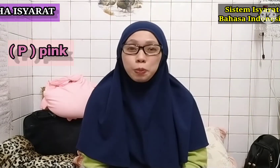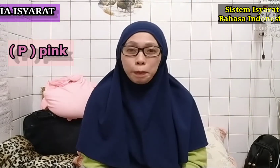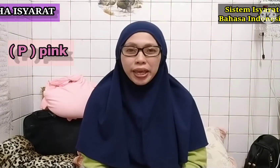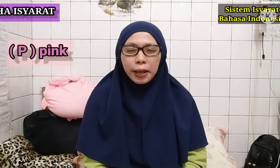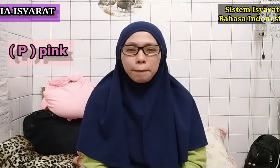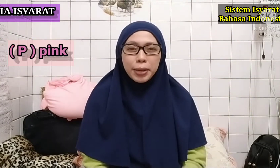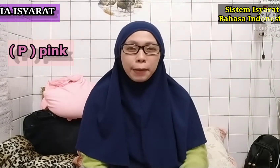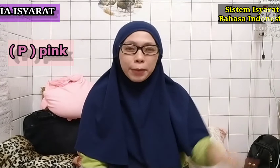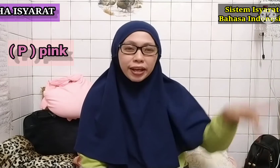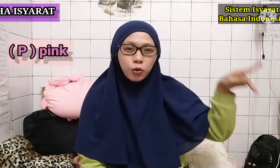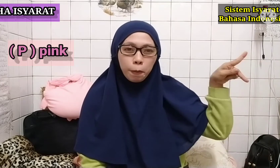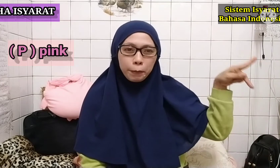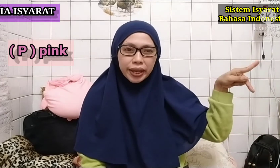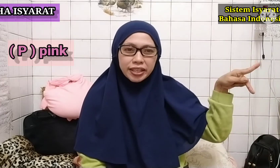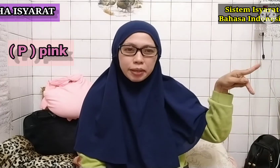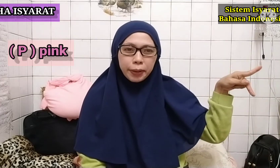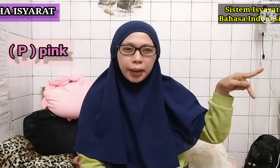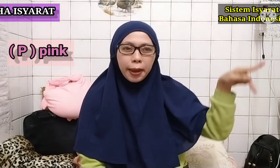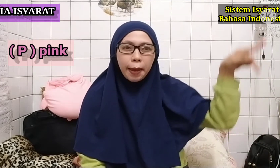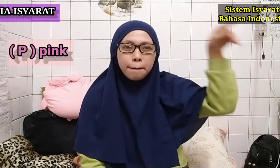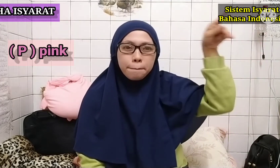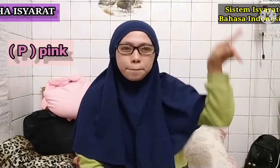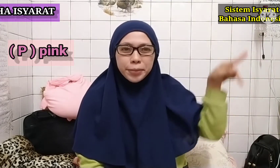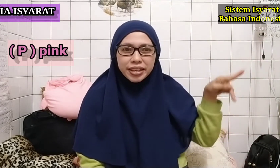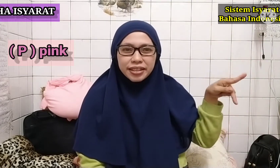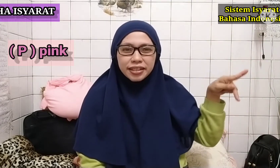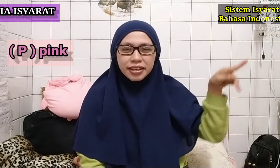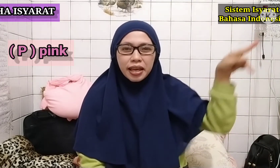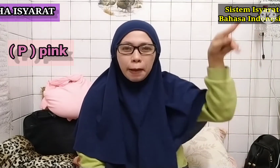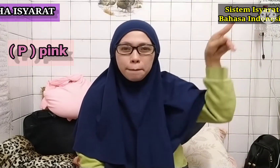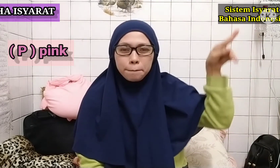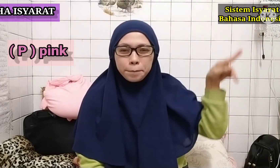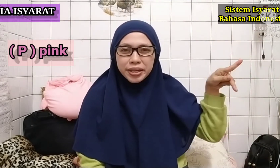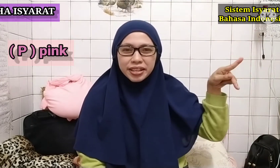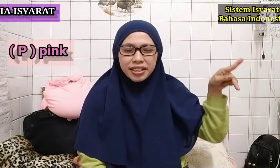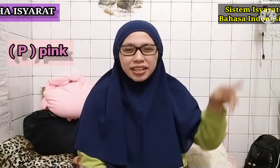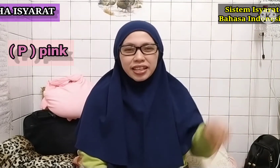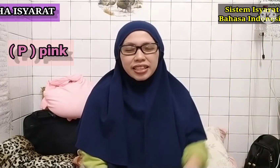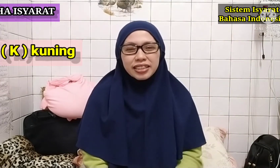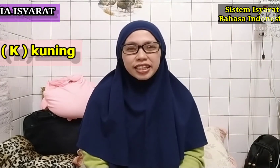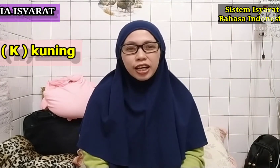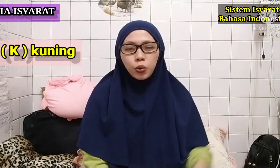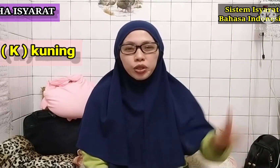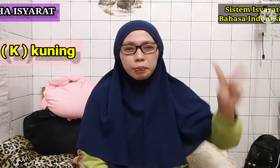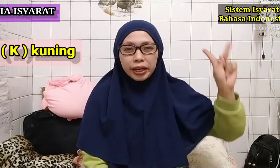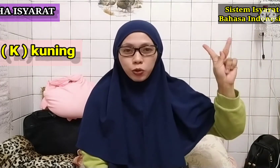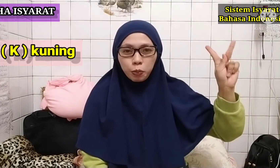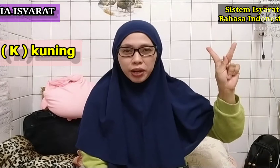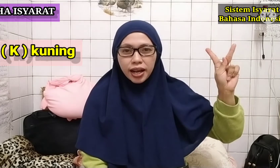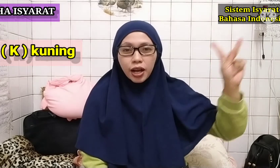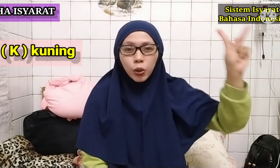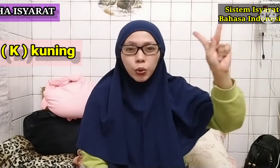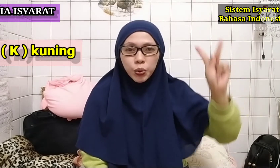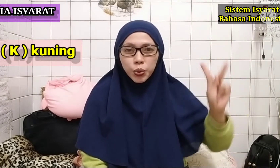pink, pink pakai huruf P ini. Pink, pink, pink. Jadi kalau kuning pakai huruf K,